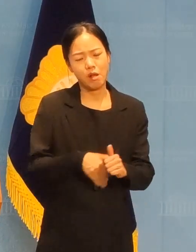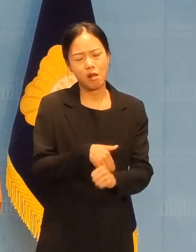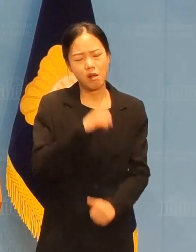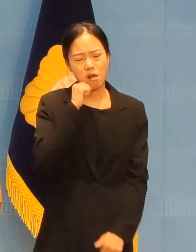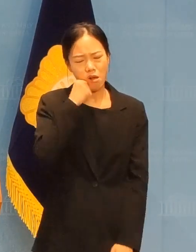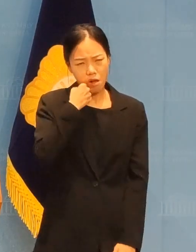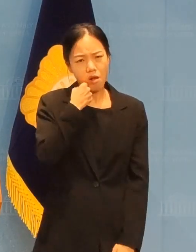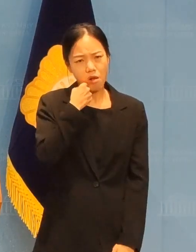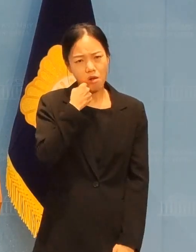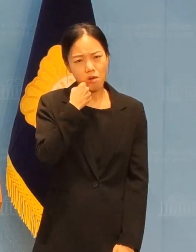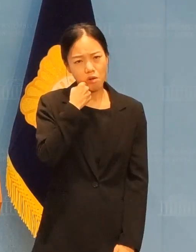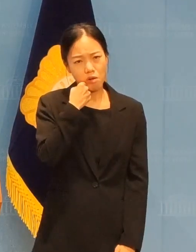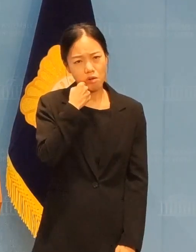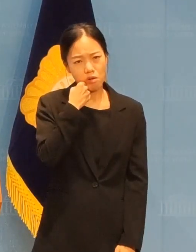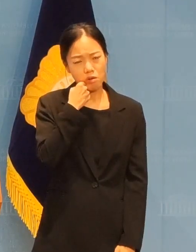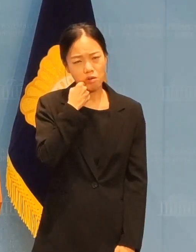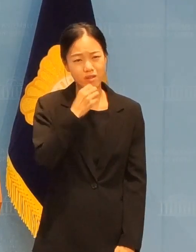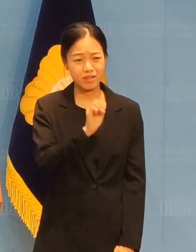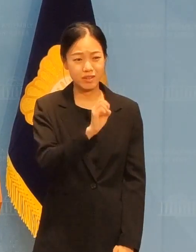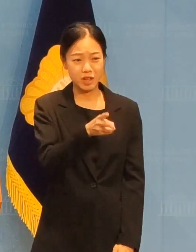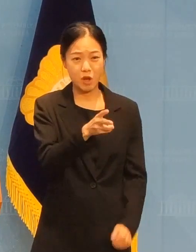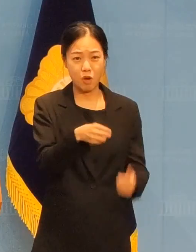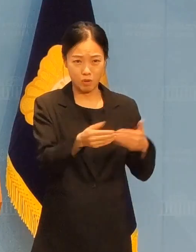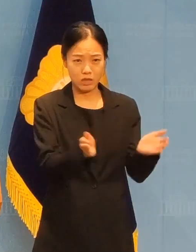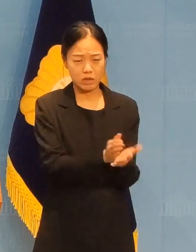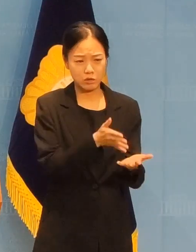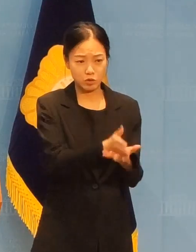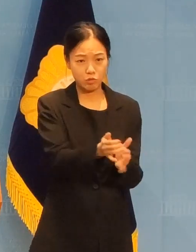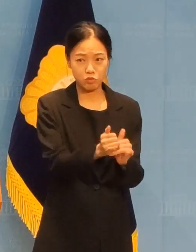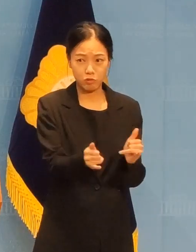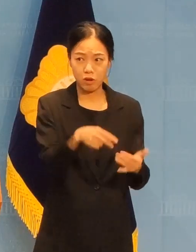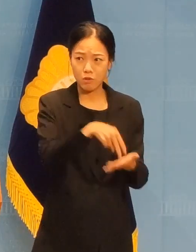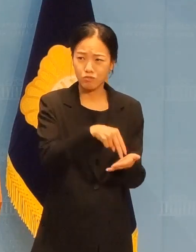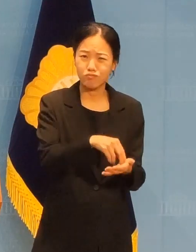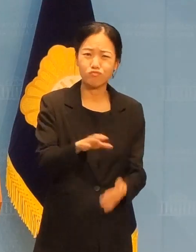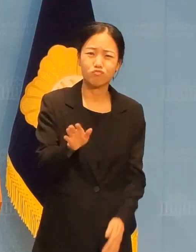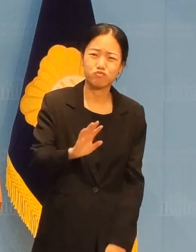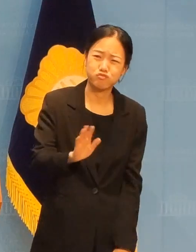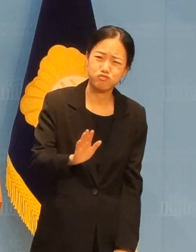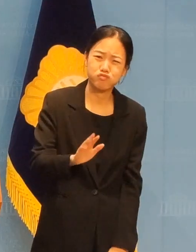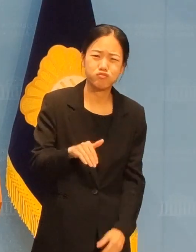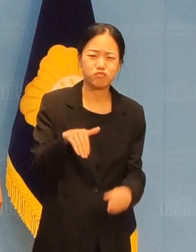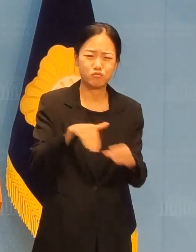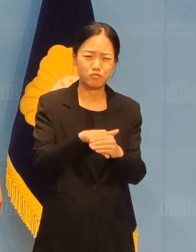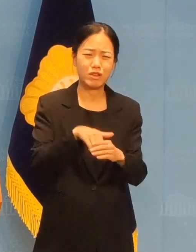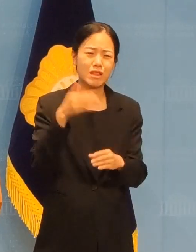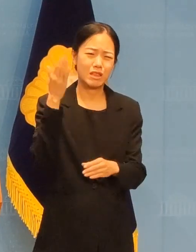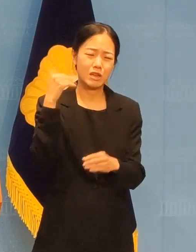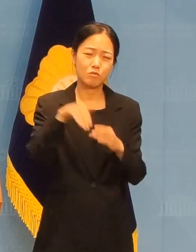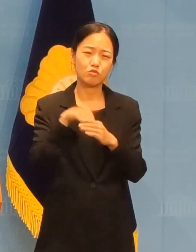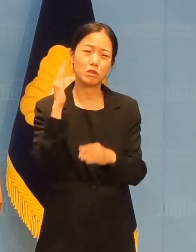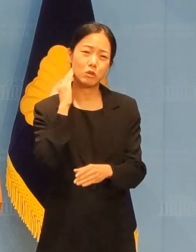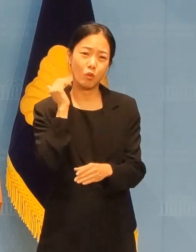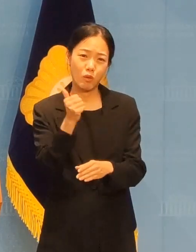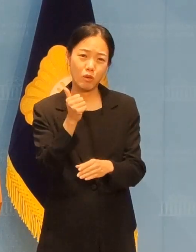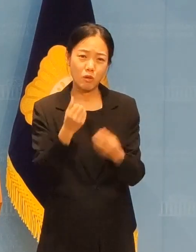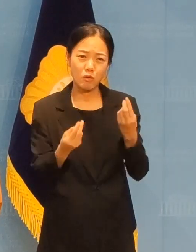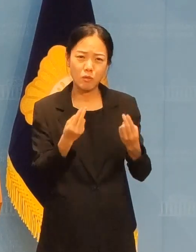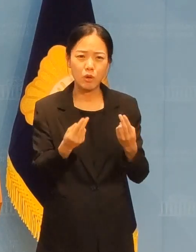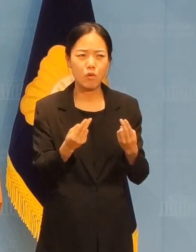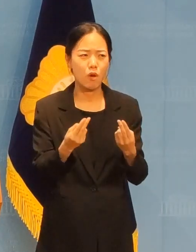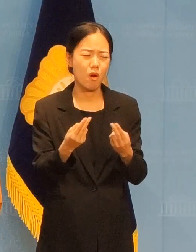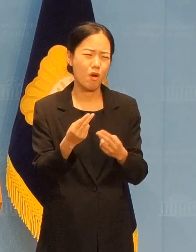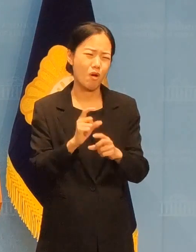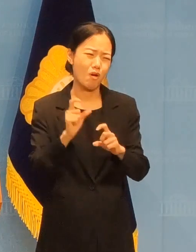정부를 옹호하던 친정부 부동산 전문가들조차 문재인 정부 시즌2만도 못하다며 등을